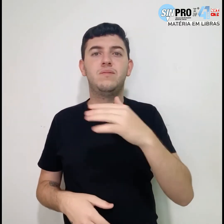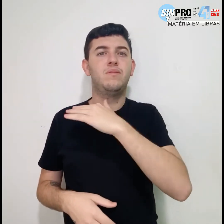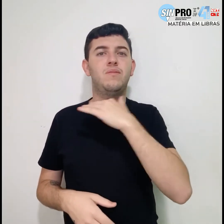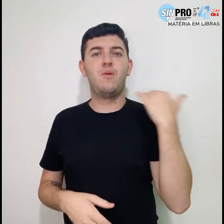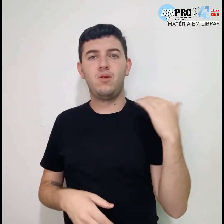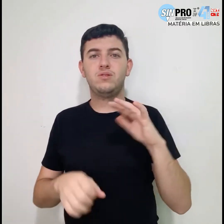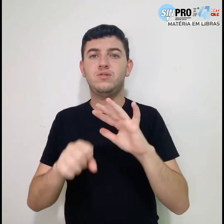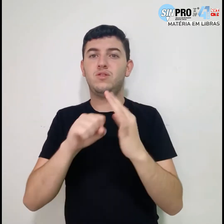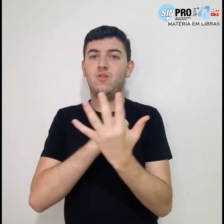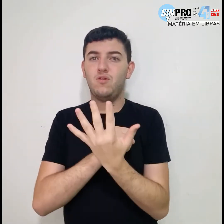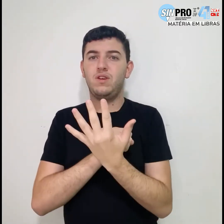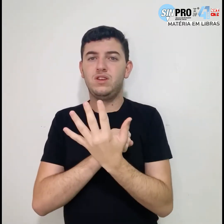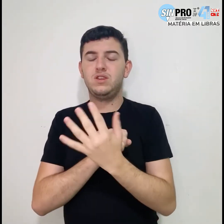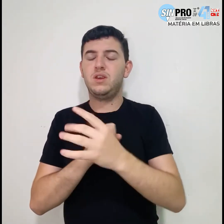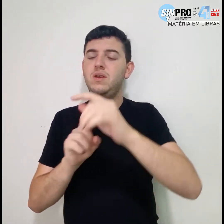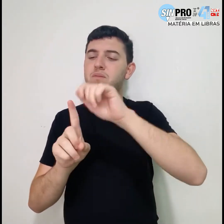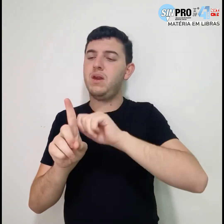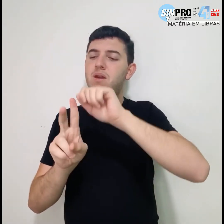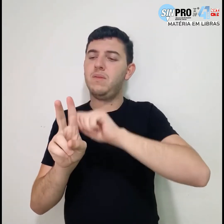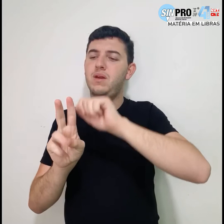apenas 5 meses não é hipocrisia.